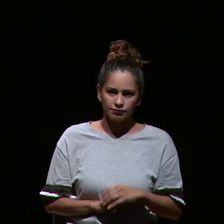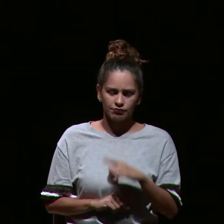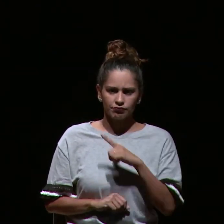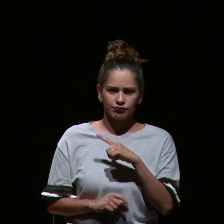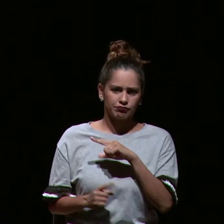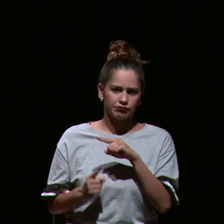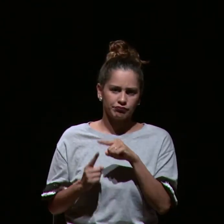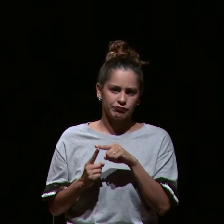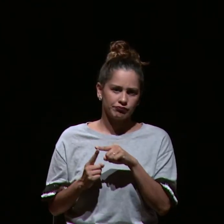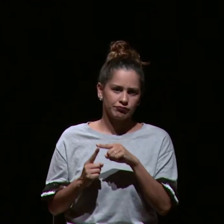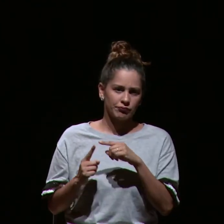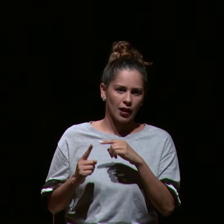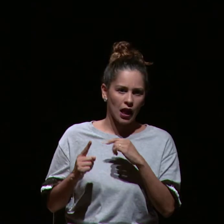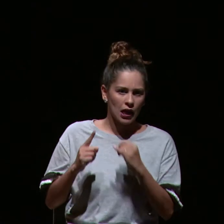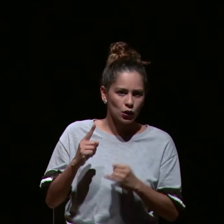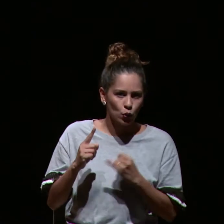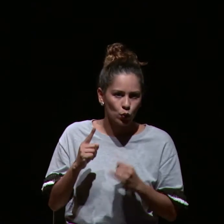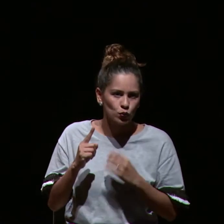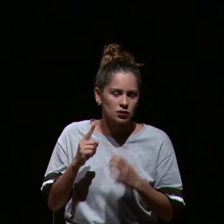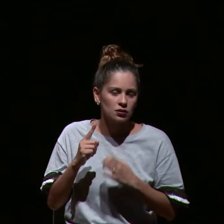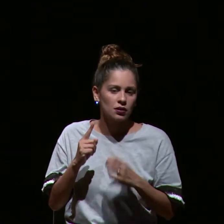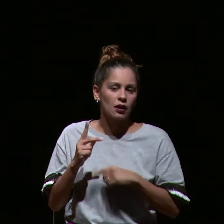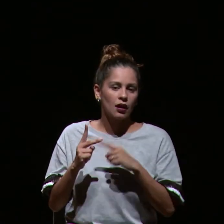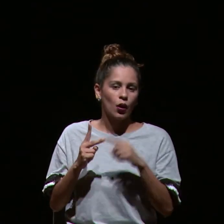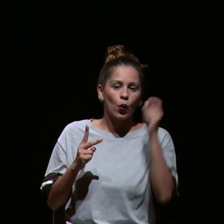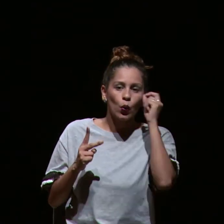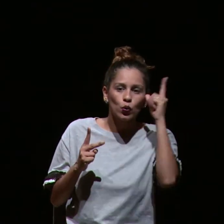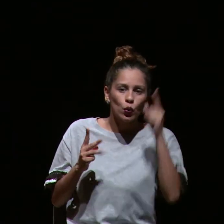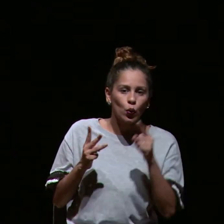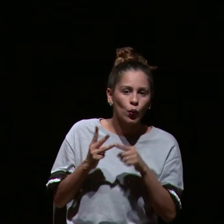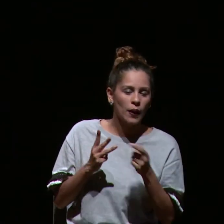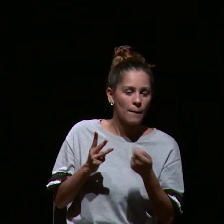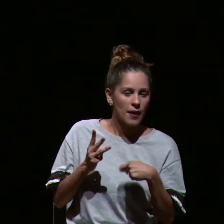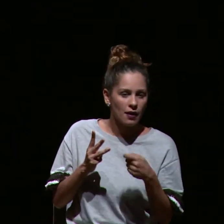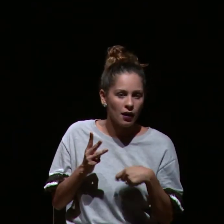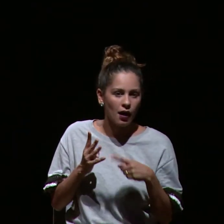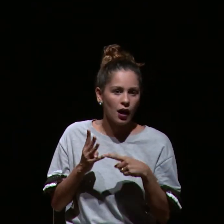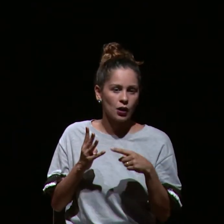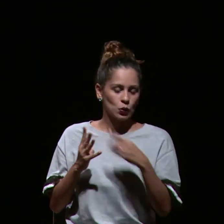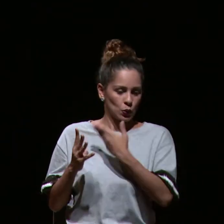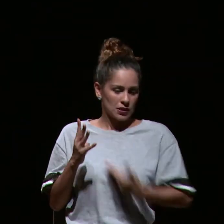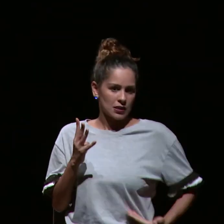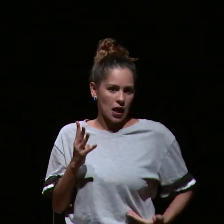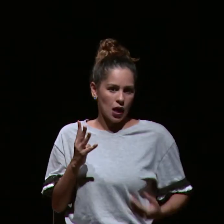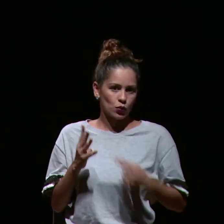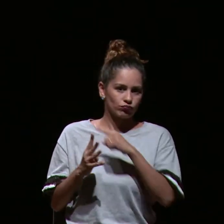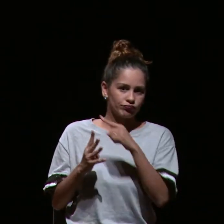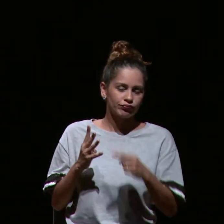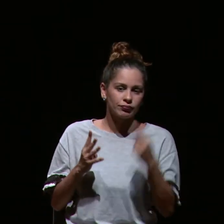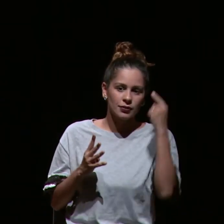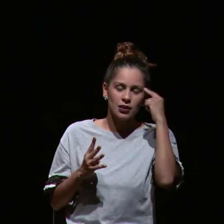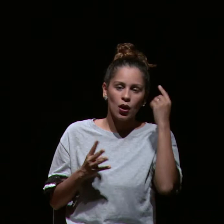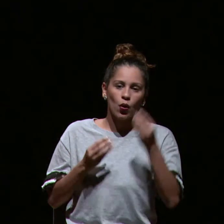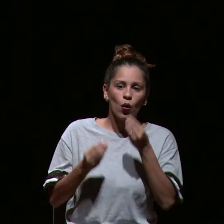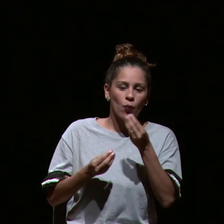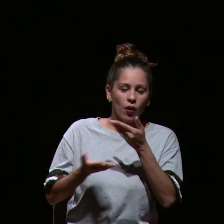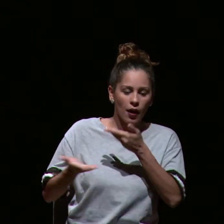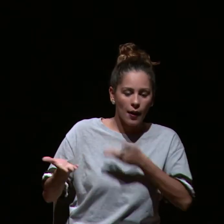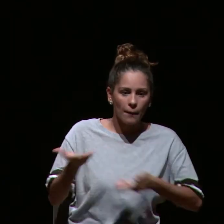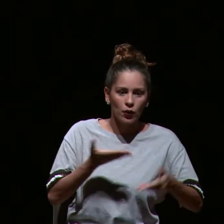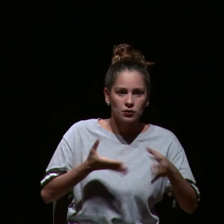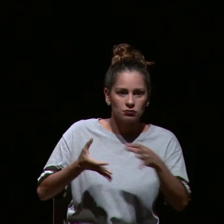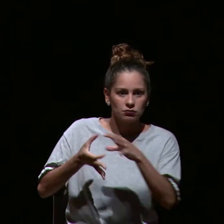e Estado, a autora nos oferece ferramentas para refletir com mais acuidade a aparente harmonia celebratória de artistas